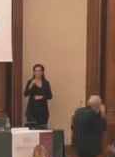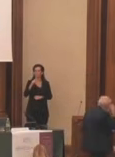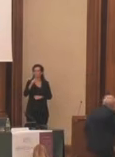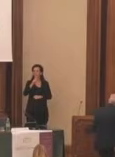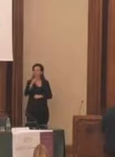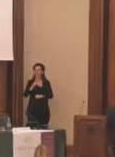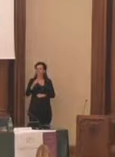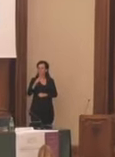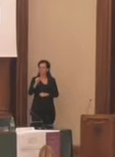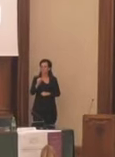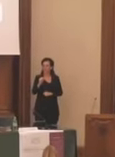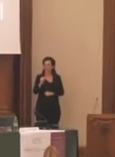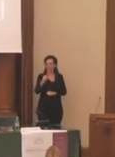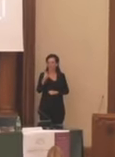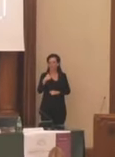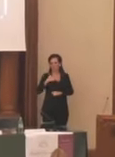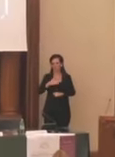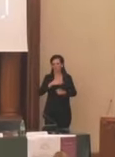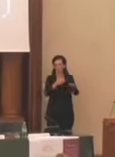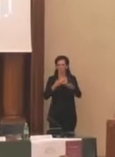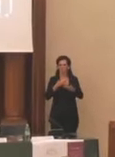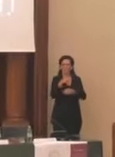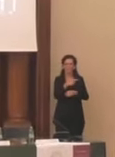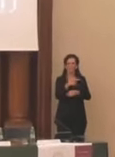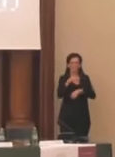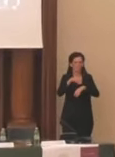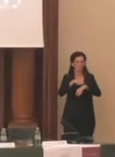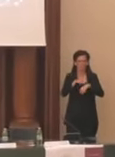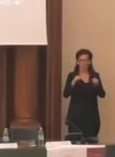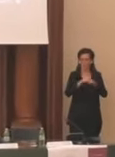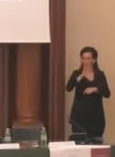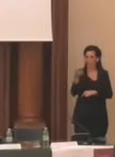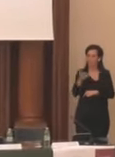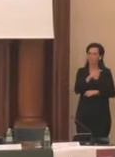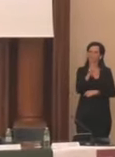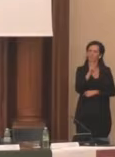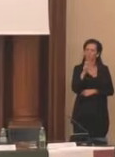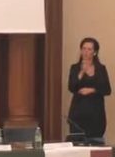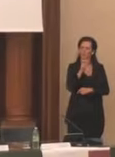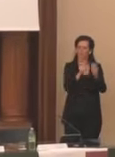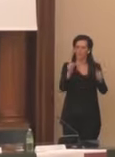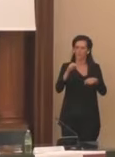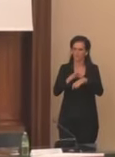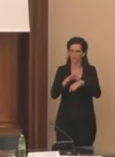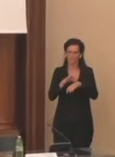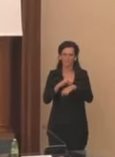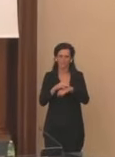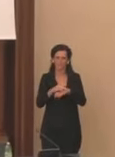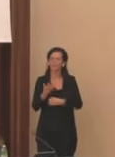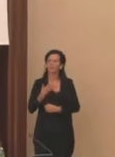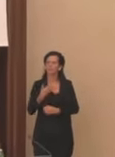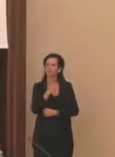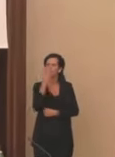sì, è un medico come gli altri, ha curato 200 casi, però ha una particolarità che dal punto